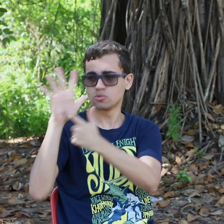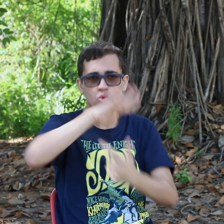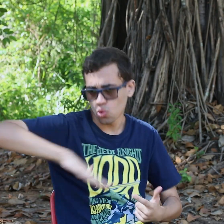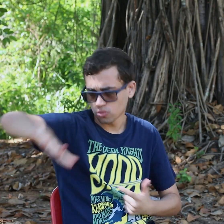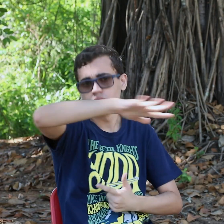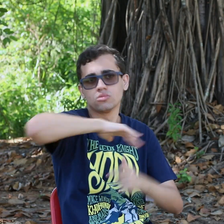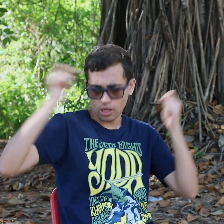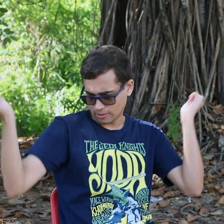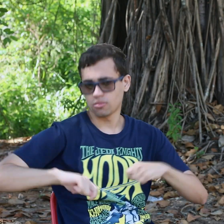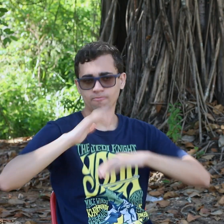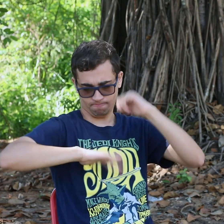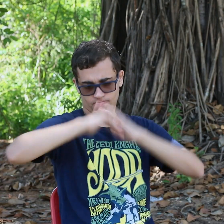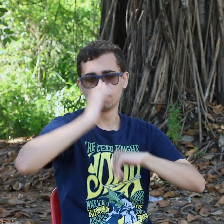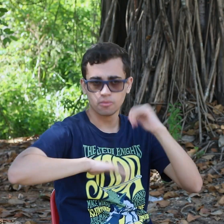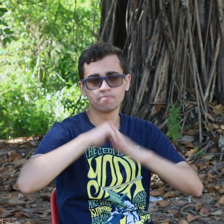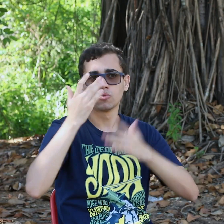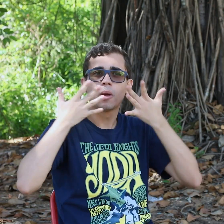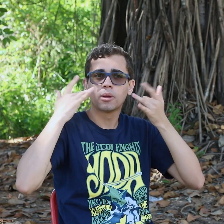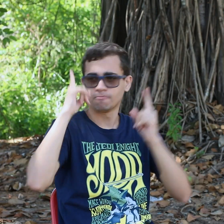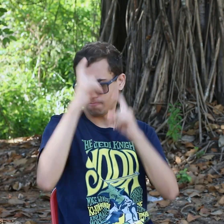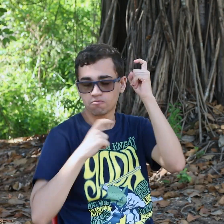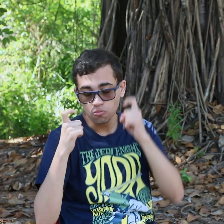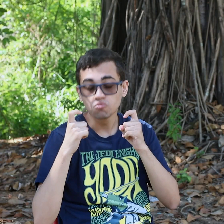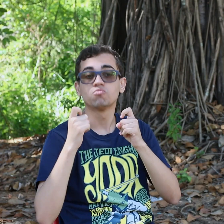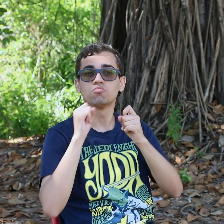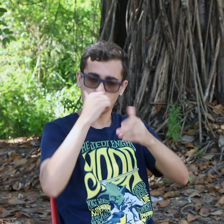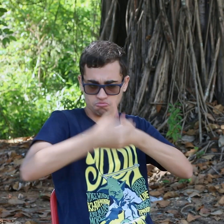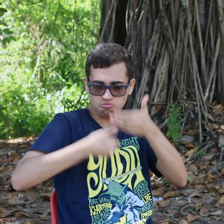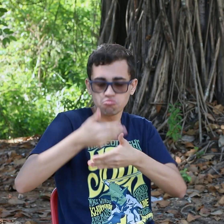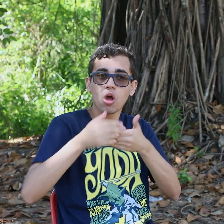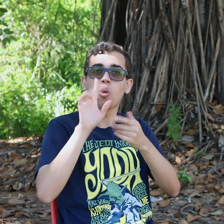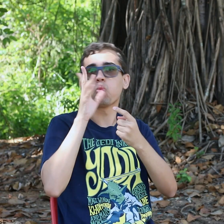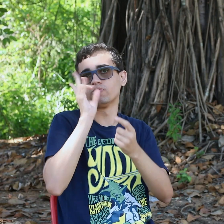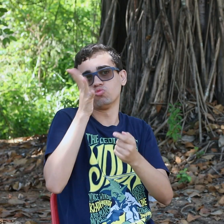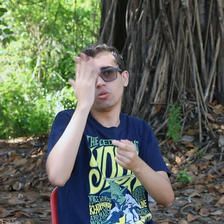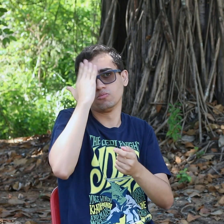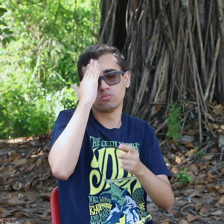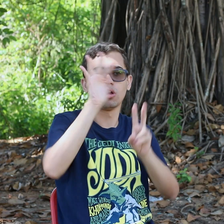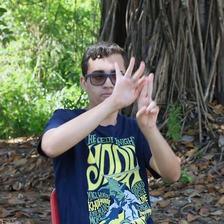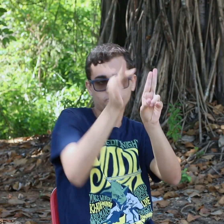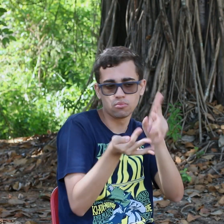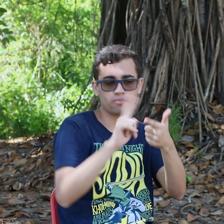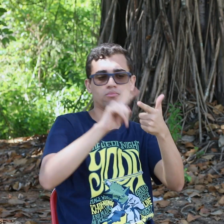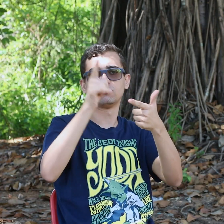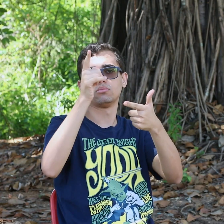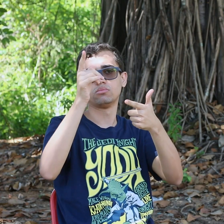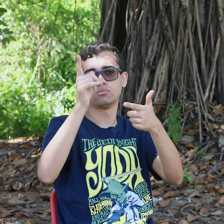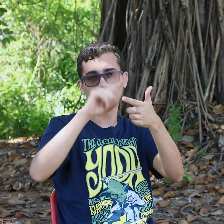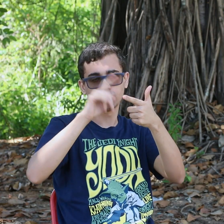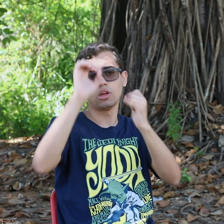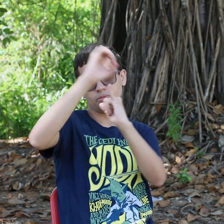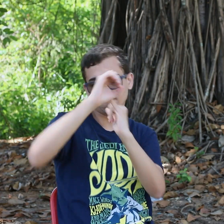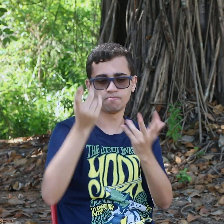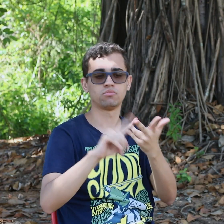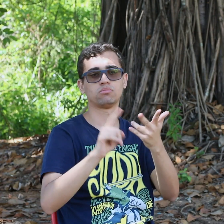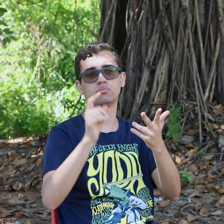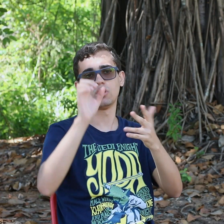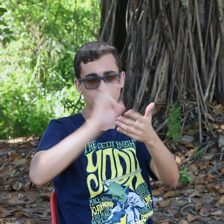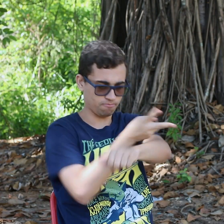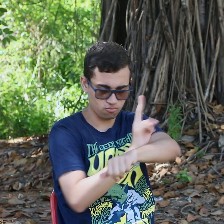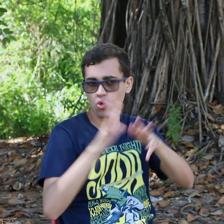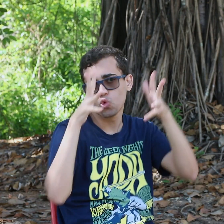acontece. Nós temos o teatro, igual eu expliquei aqui. Nós somos profissionais, nós somos capazes. Já apresentamos